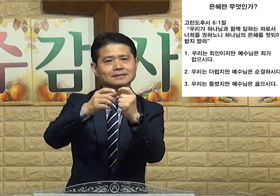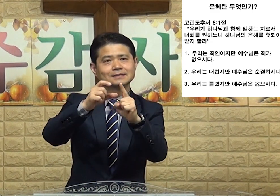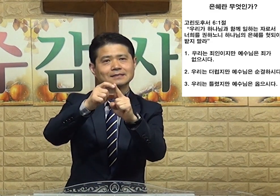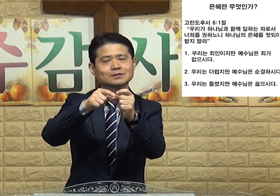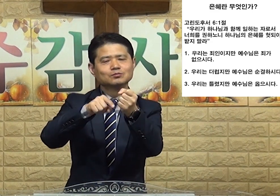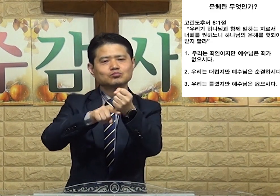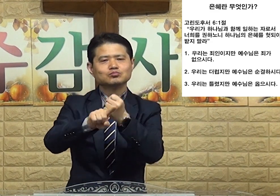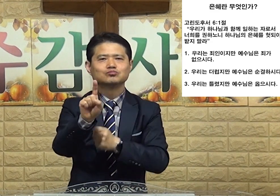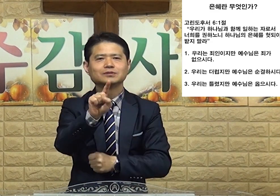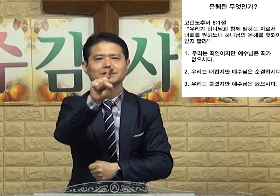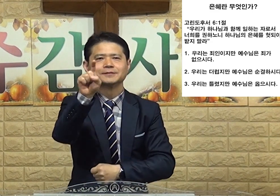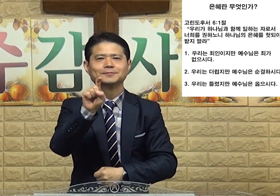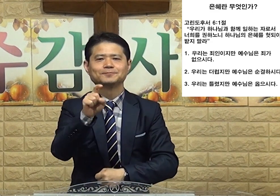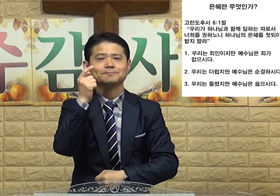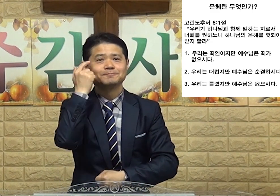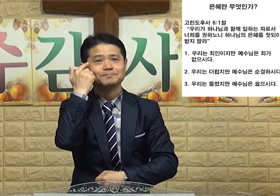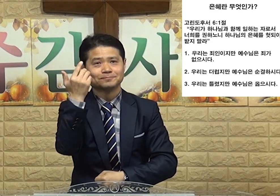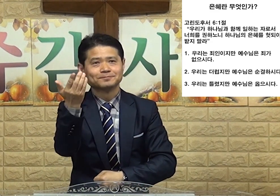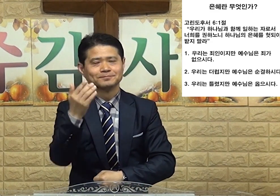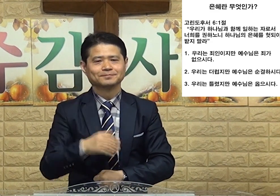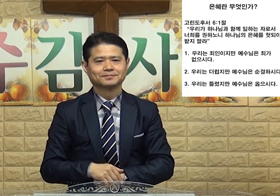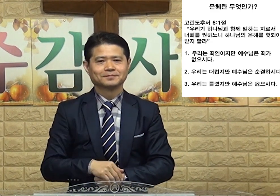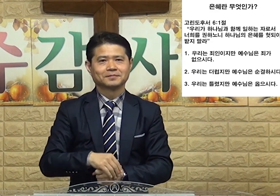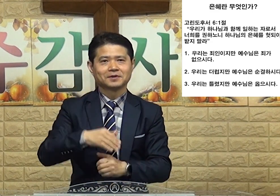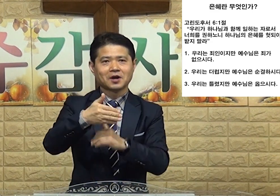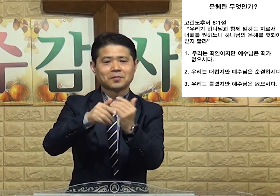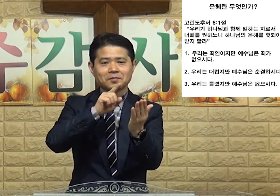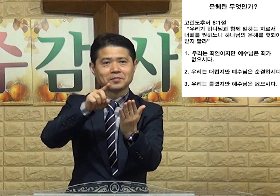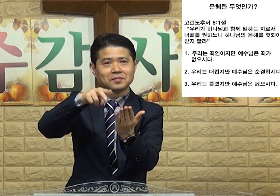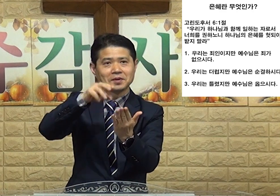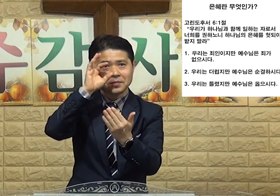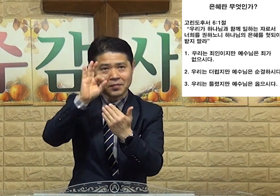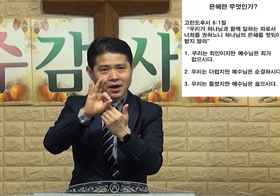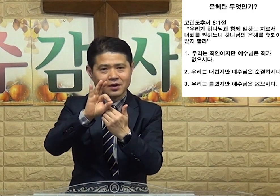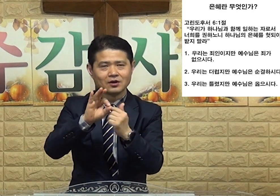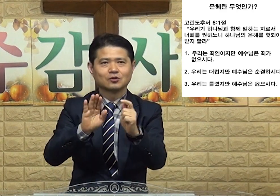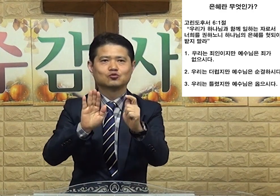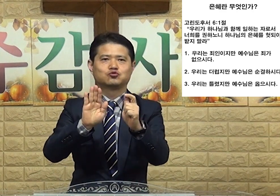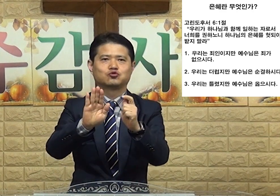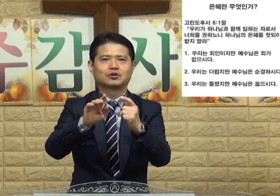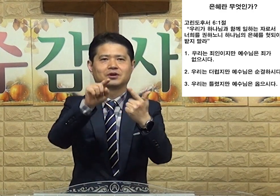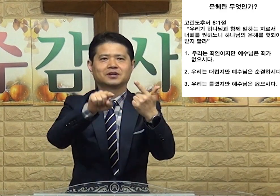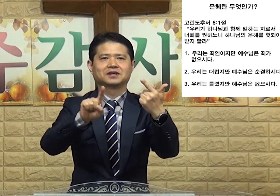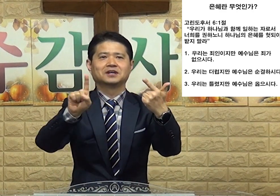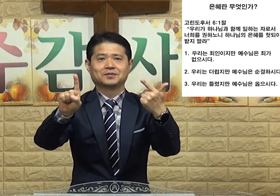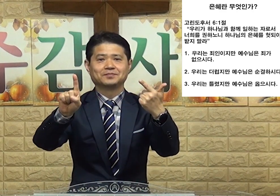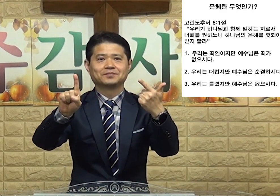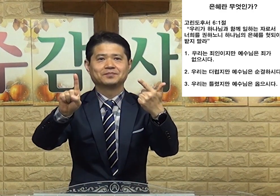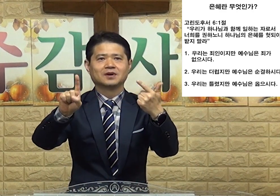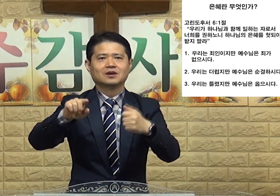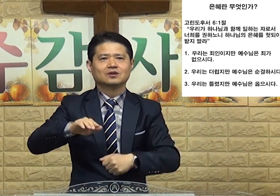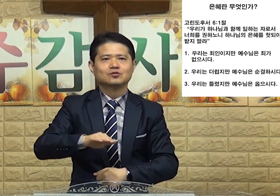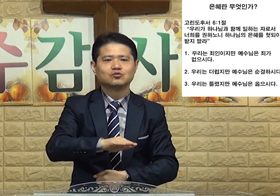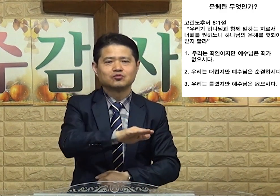우리가 은혜란 단어가 무엇일까요? 아버지 말씀을 보면 고린도후서 6장